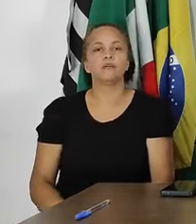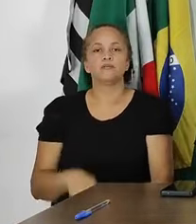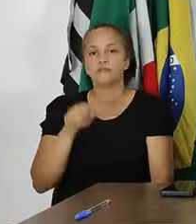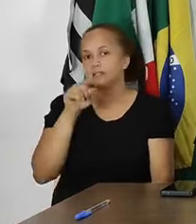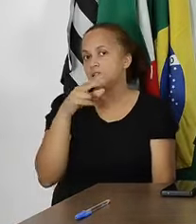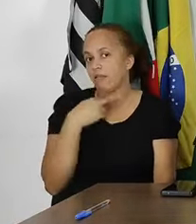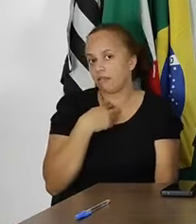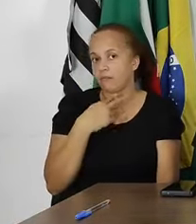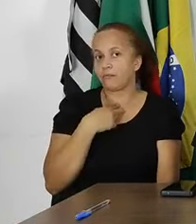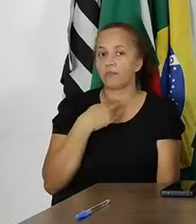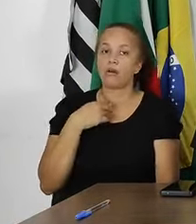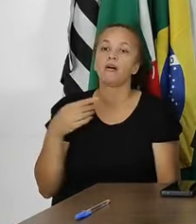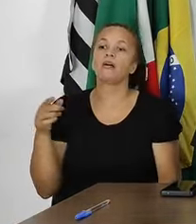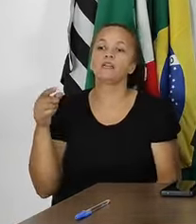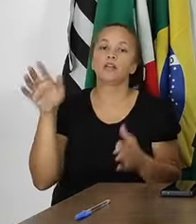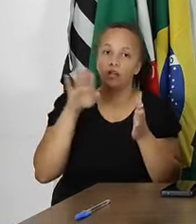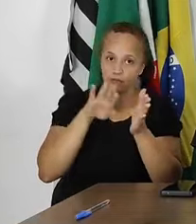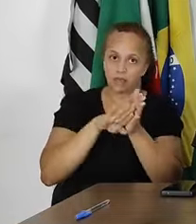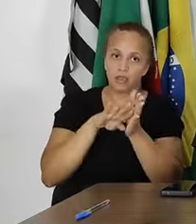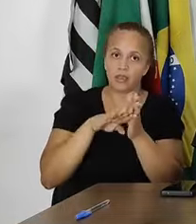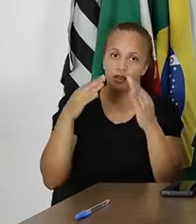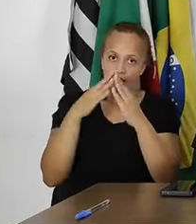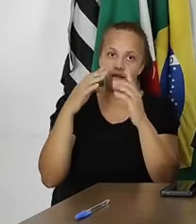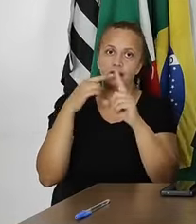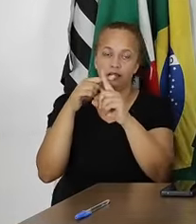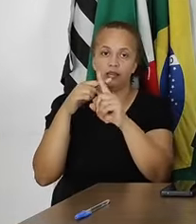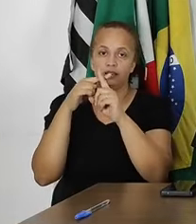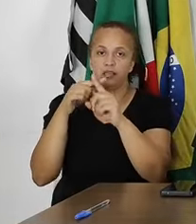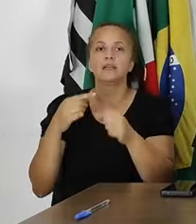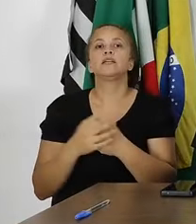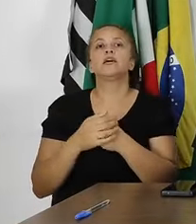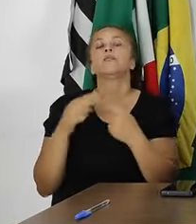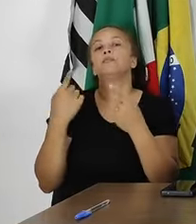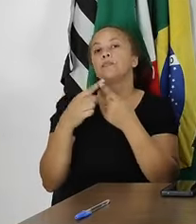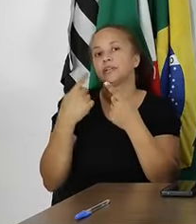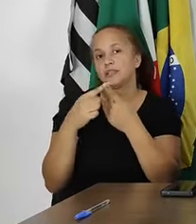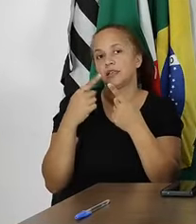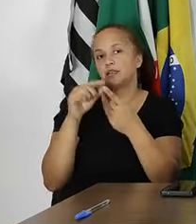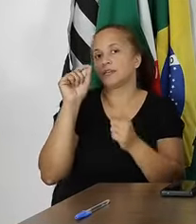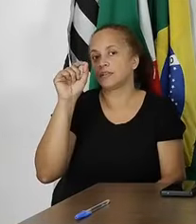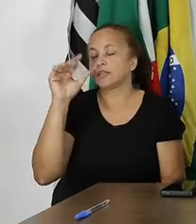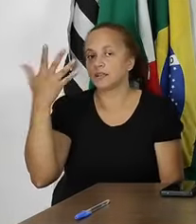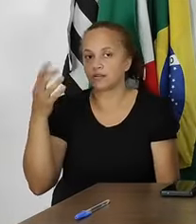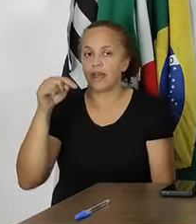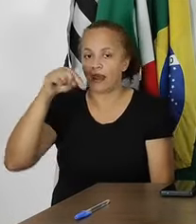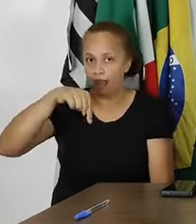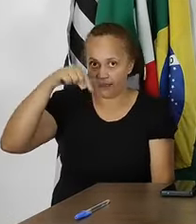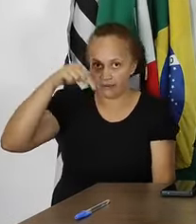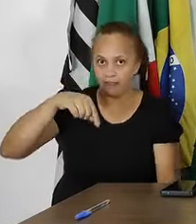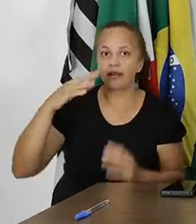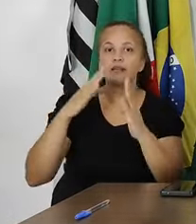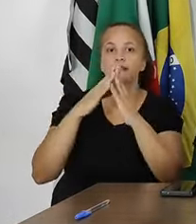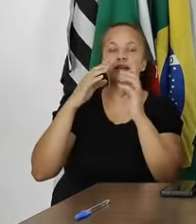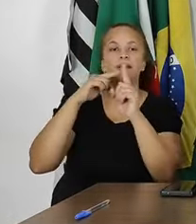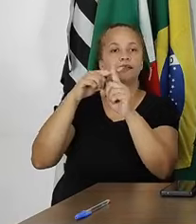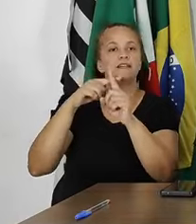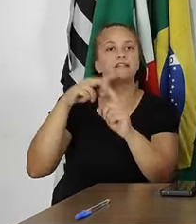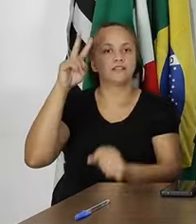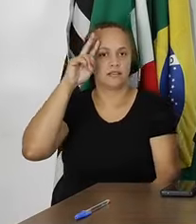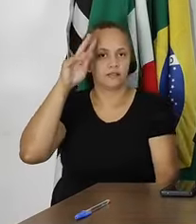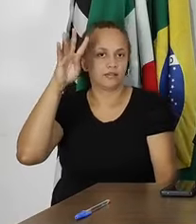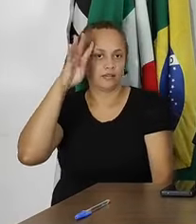pode estar na igreja. Porque na igreja, todas as segundas, quartas e sextas, às 15 horas, de maneira presencial, está a